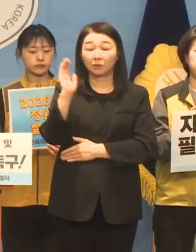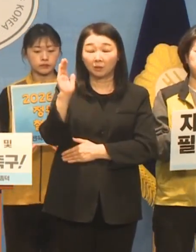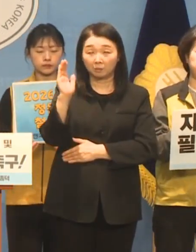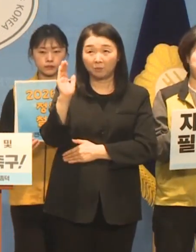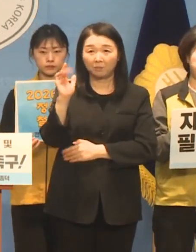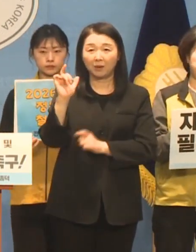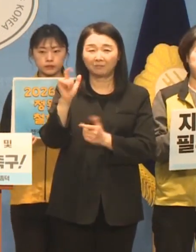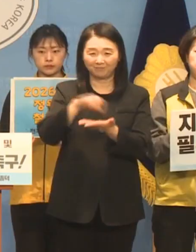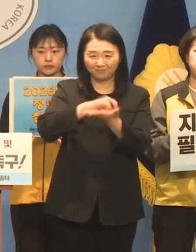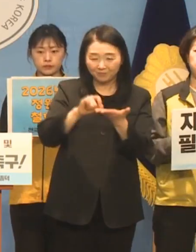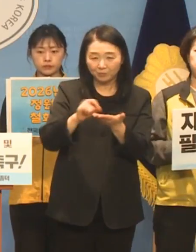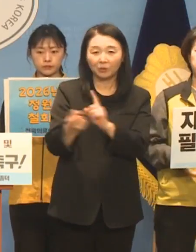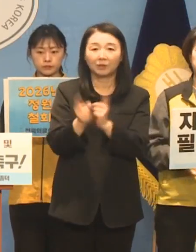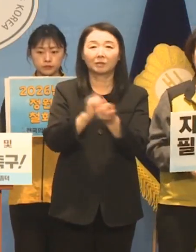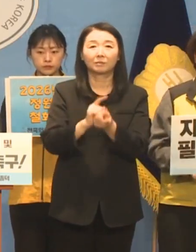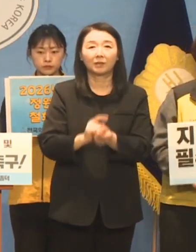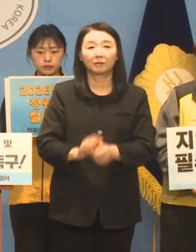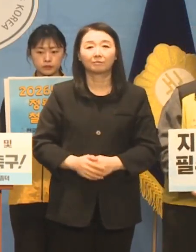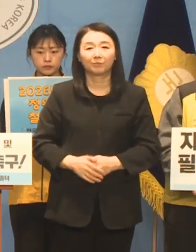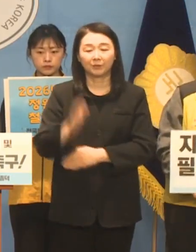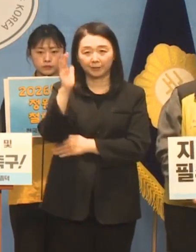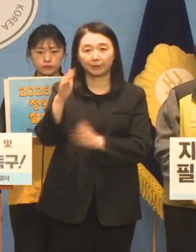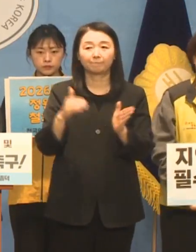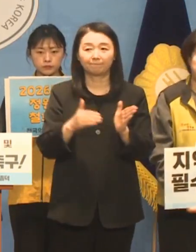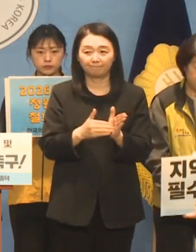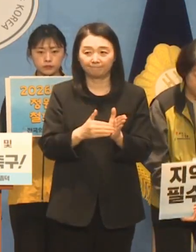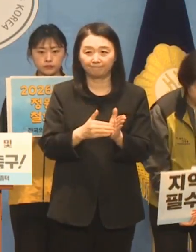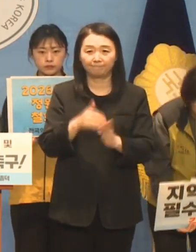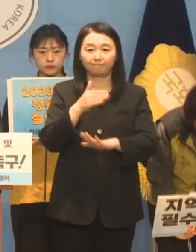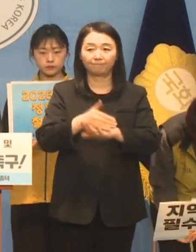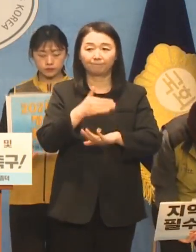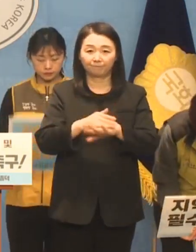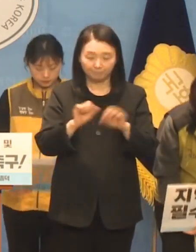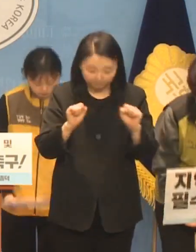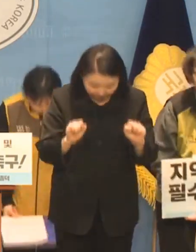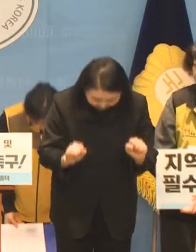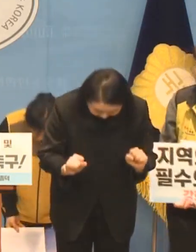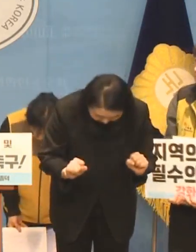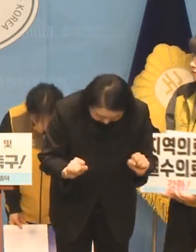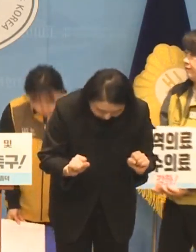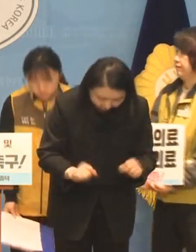기자회견문은 서면으로 대체하겠습니다. 네, 이상으로 기자회견 마치도록 하겠습니다. 고맙습니다.